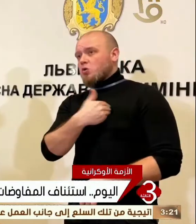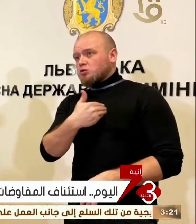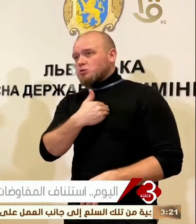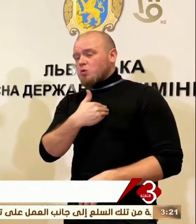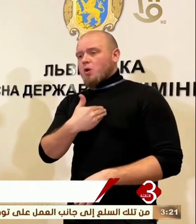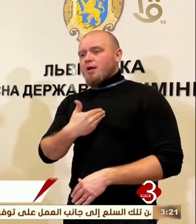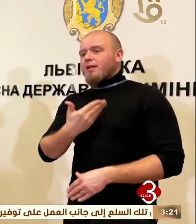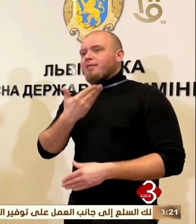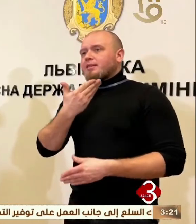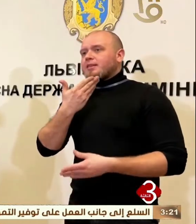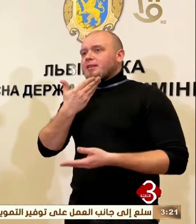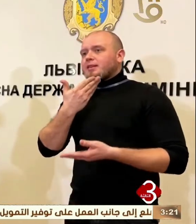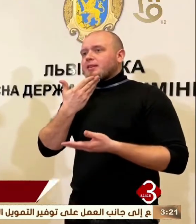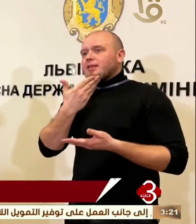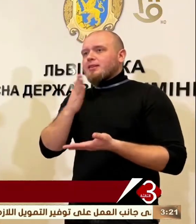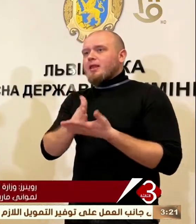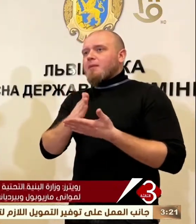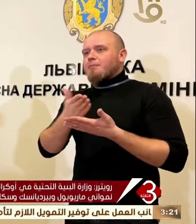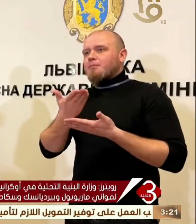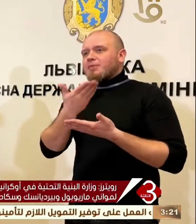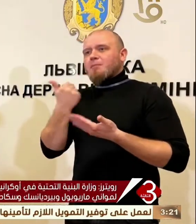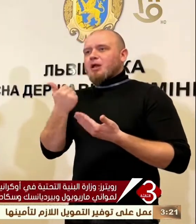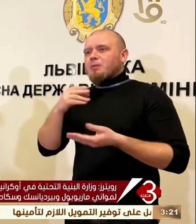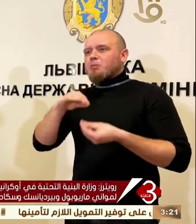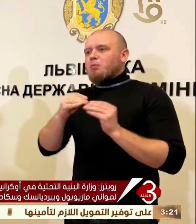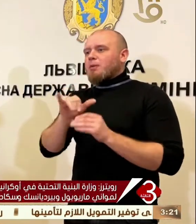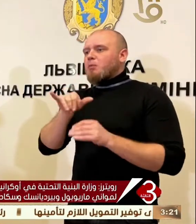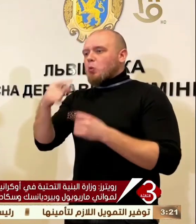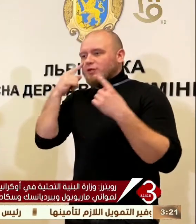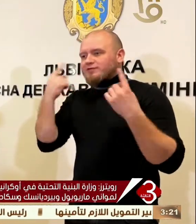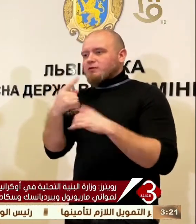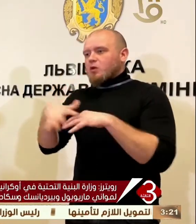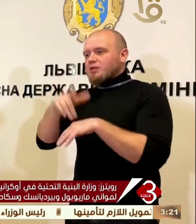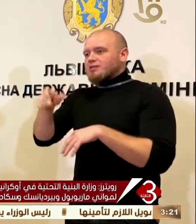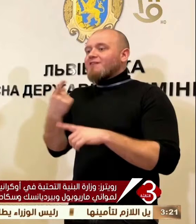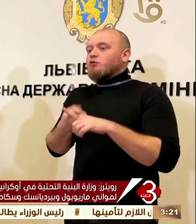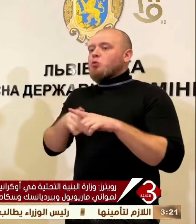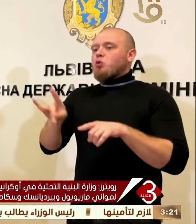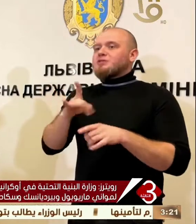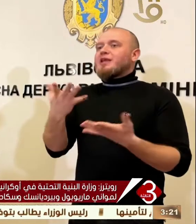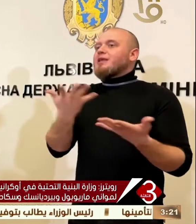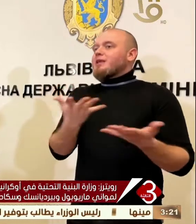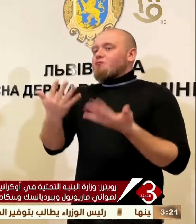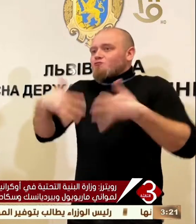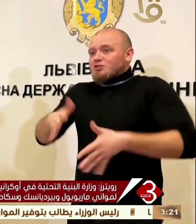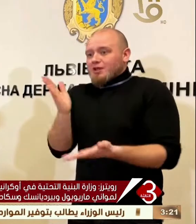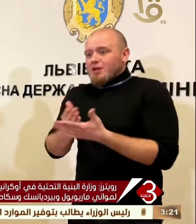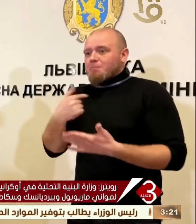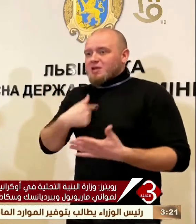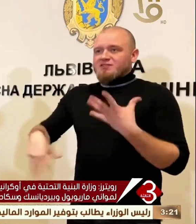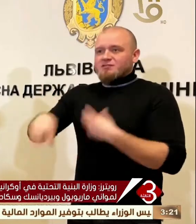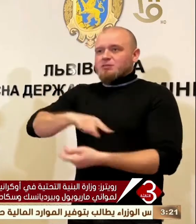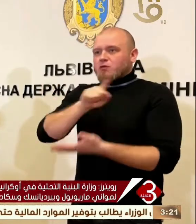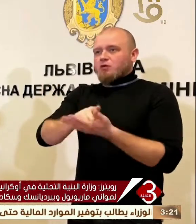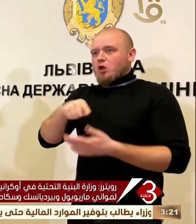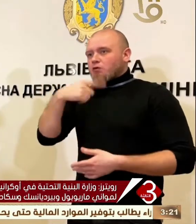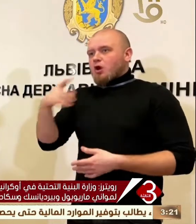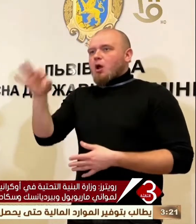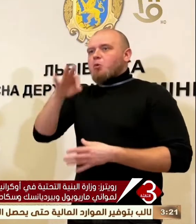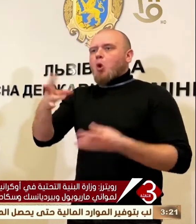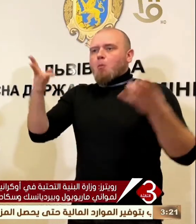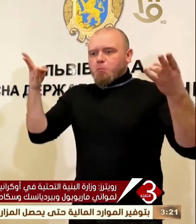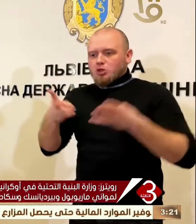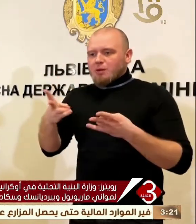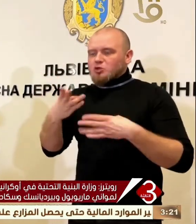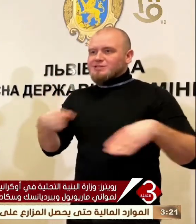في تلك المحادثات. يذكر أن روسيا وأوكرانيا تواصلان المفاوضات حول تسوية الوضع، والتي أثمرت عن اتفاق